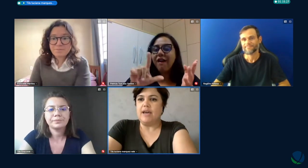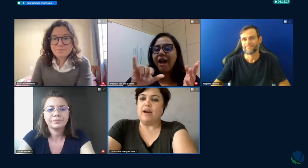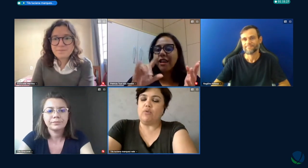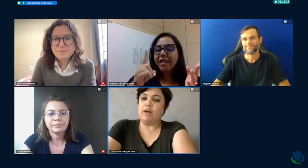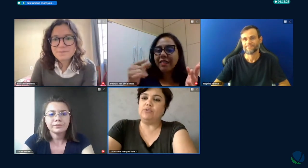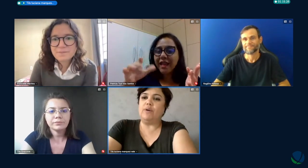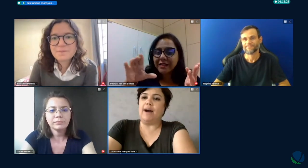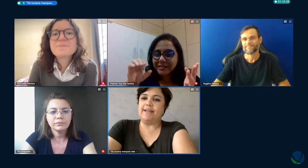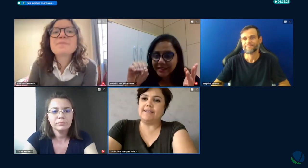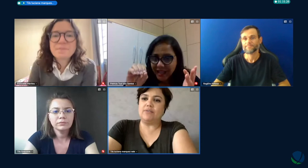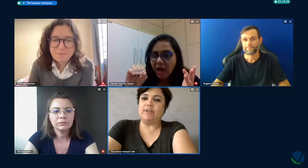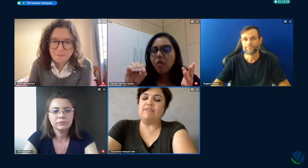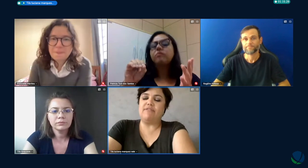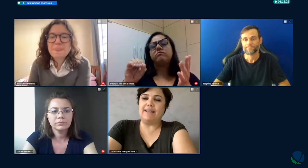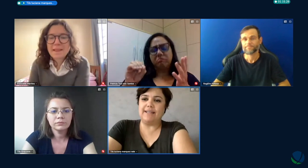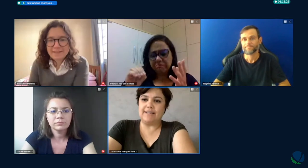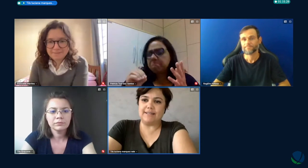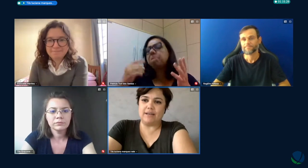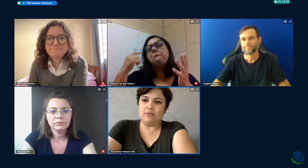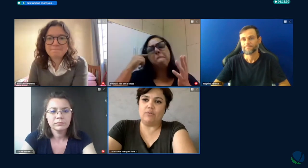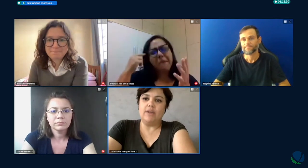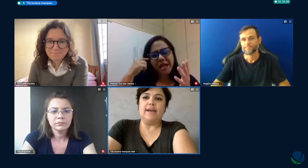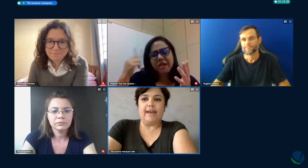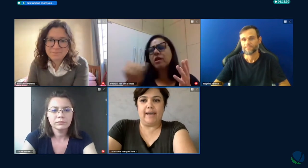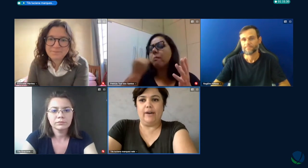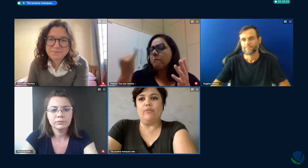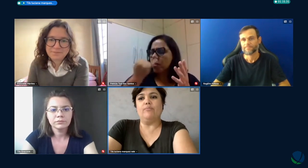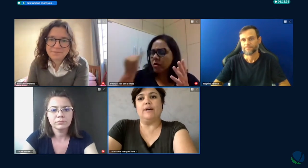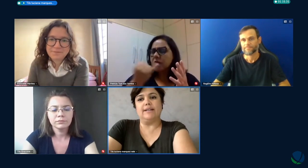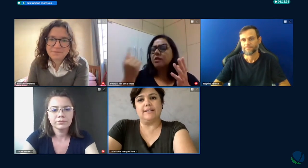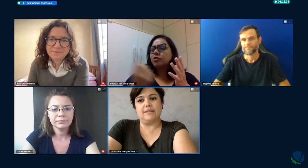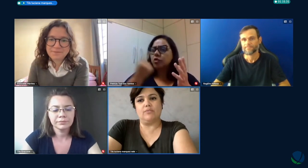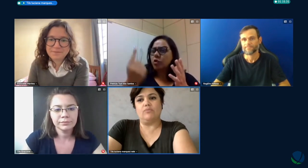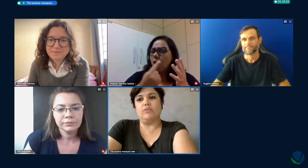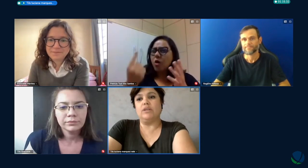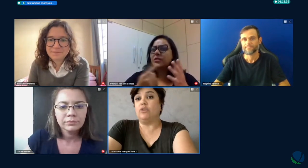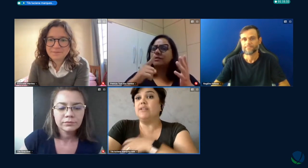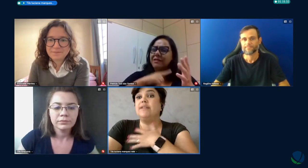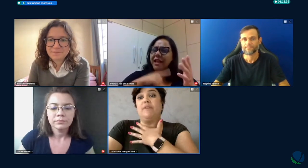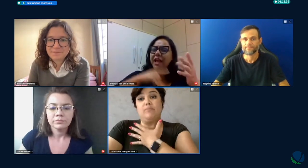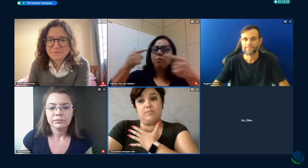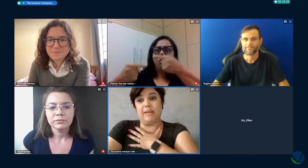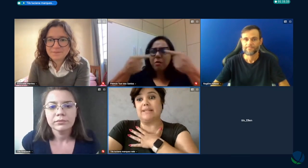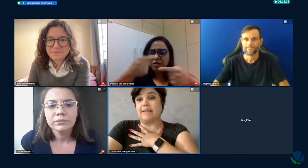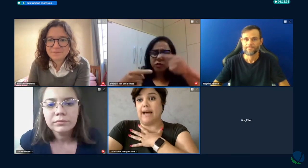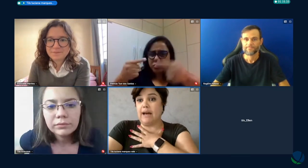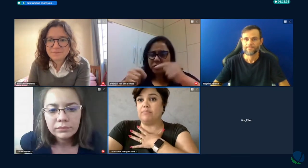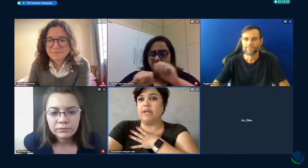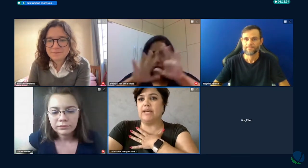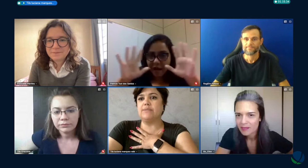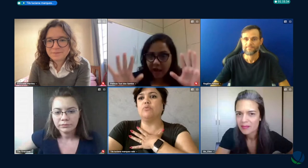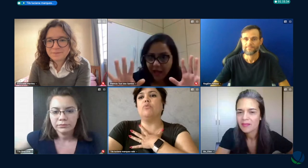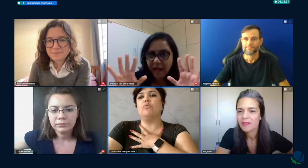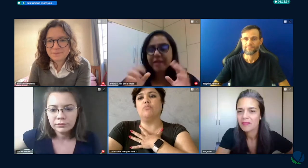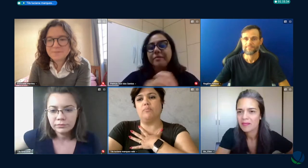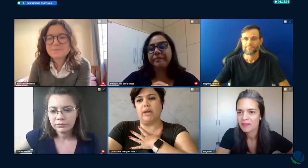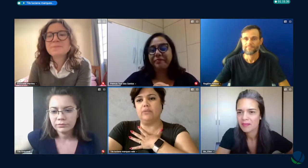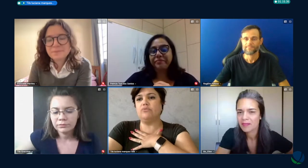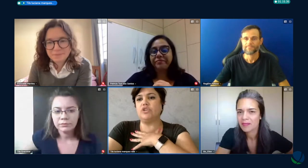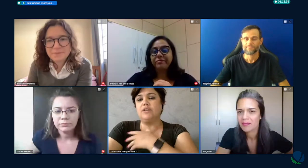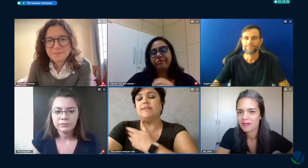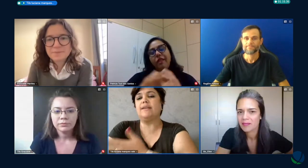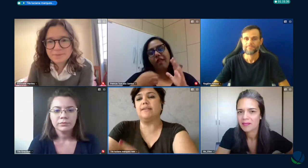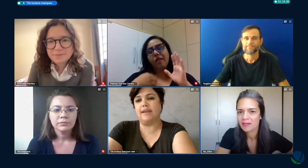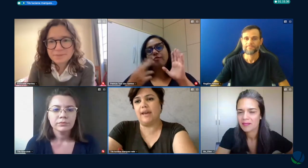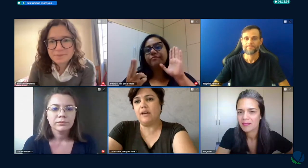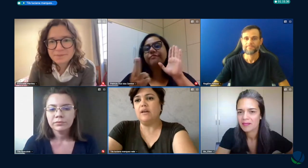também. Quanto à questão da validação, é uma questão que nós devemos pensar mesmo no